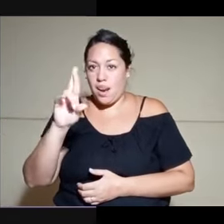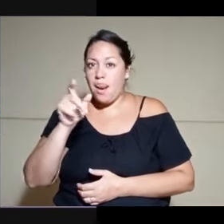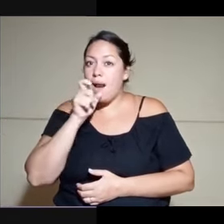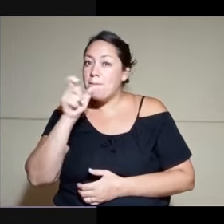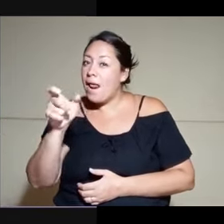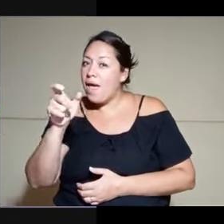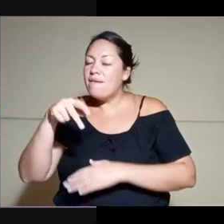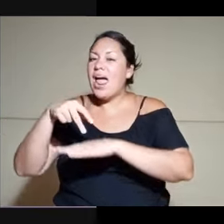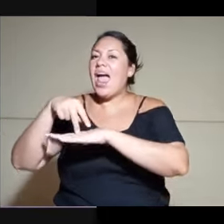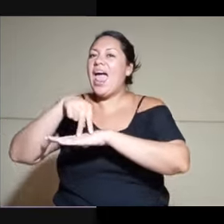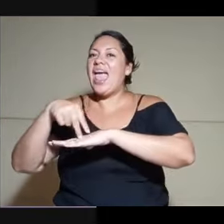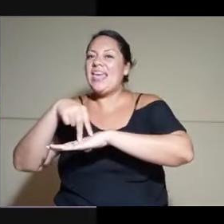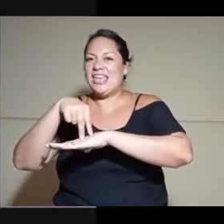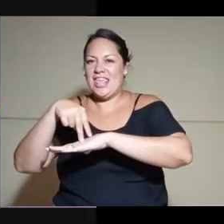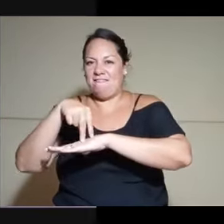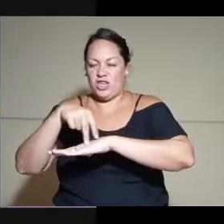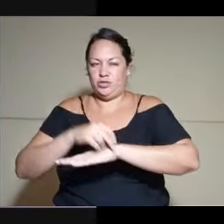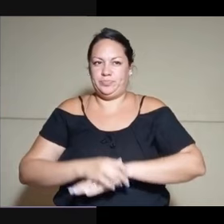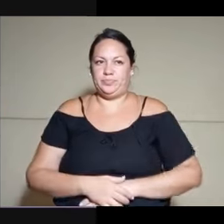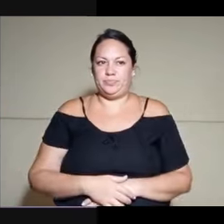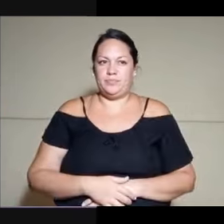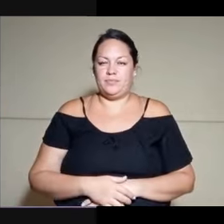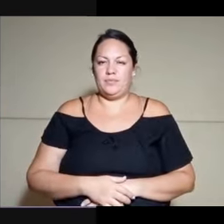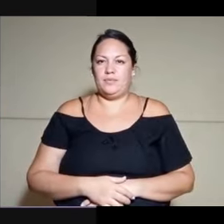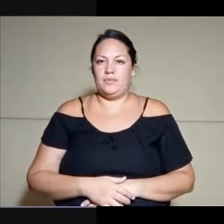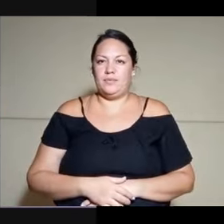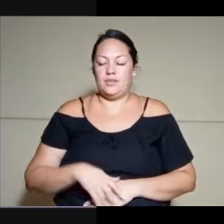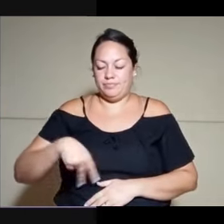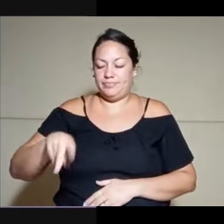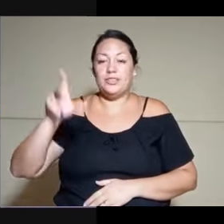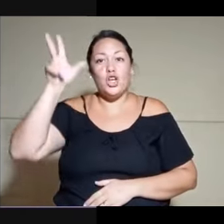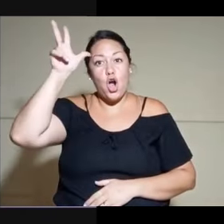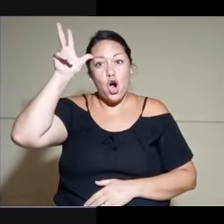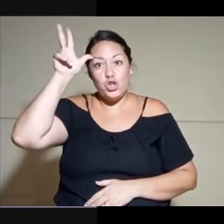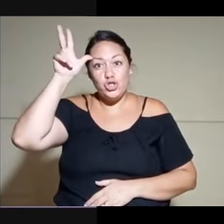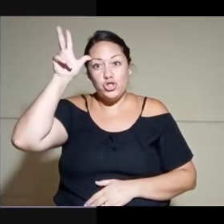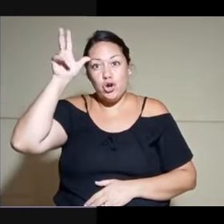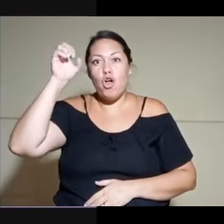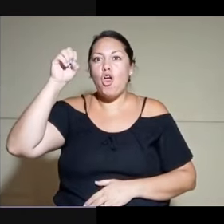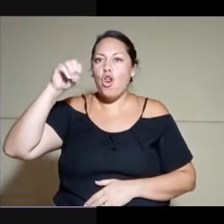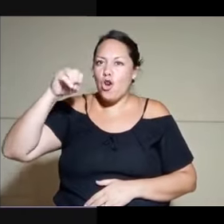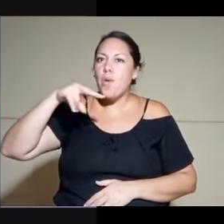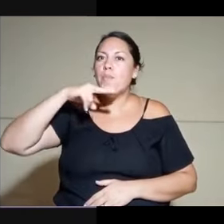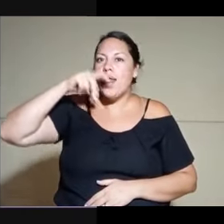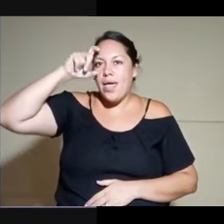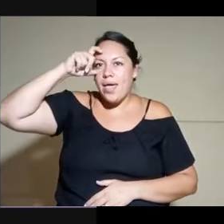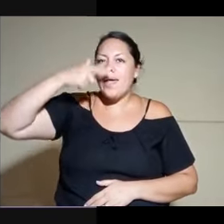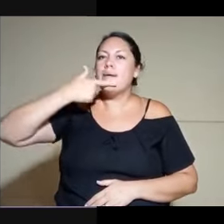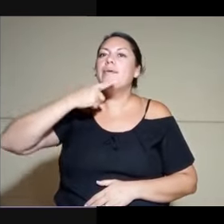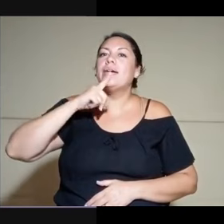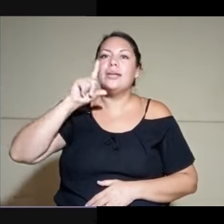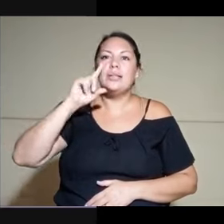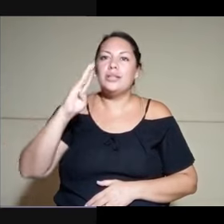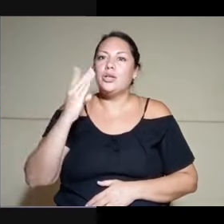a vestibular está relacionado a lo que es el equilibrio. Entonces ustedes van a tener que estudiar la vía del equilibrio, que es la vía vestibular. Entonces este